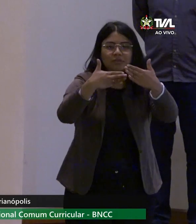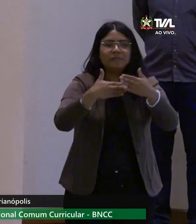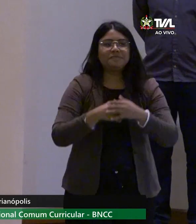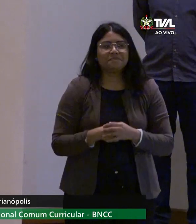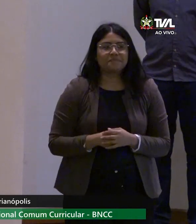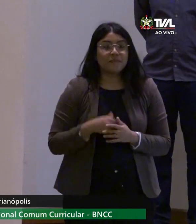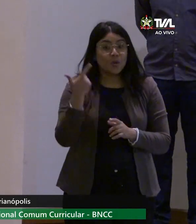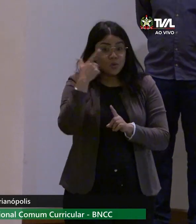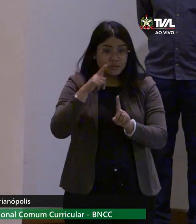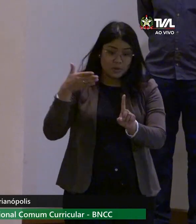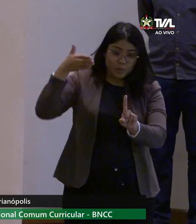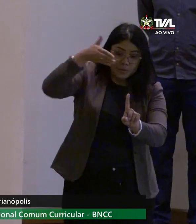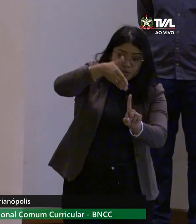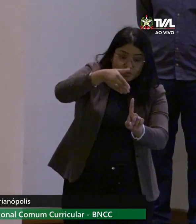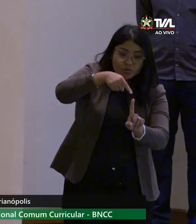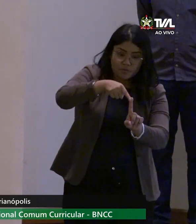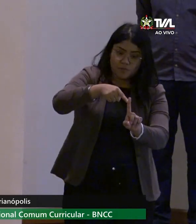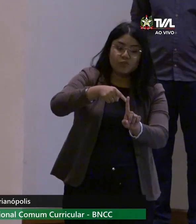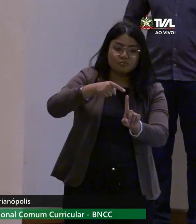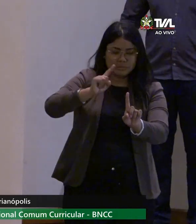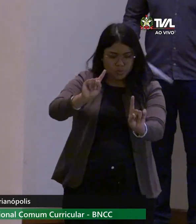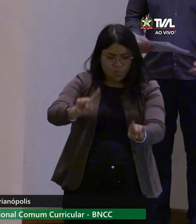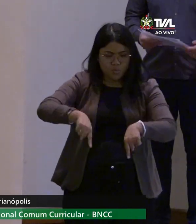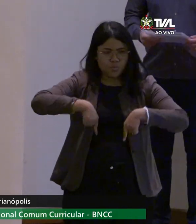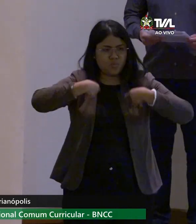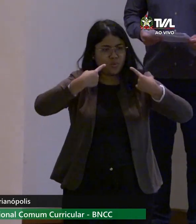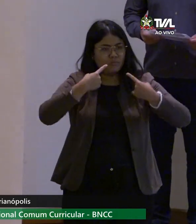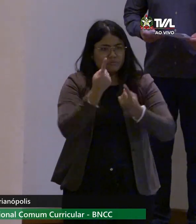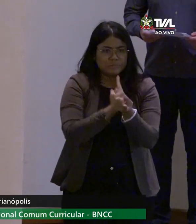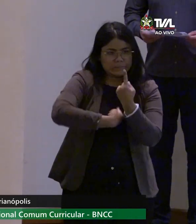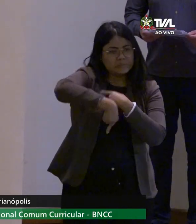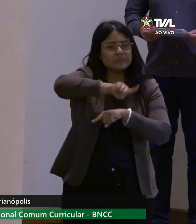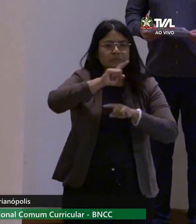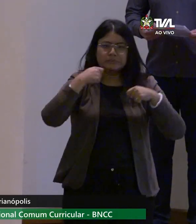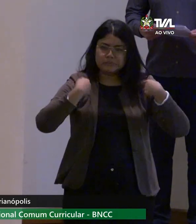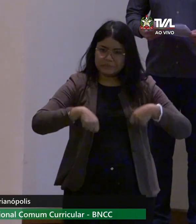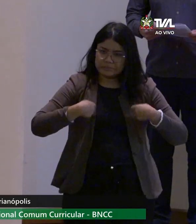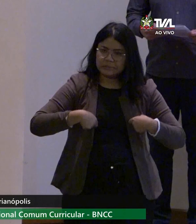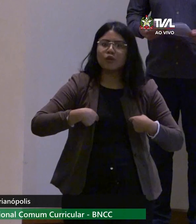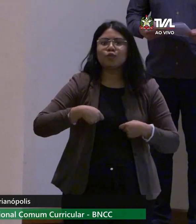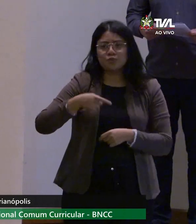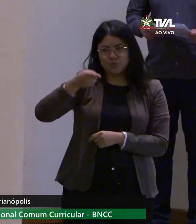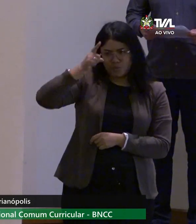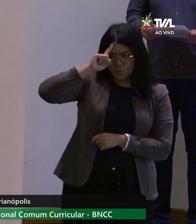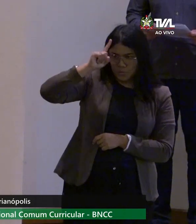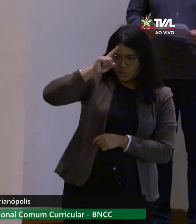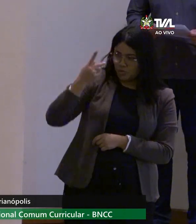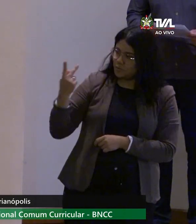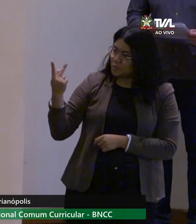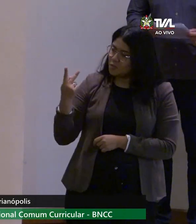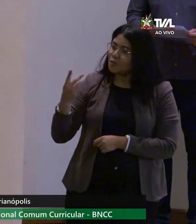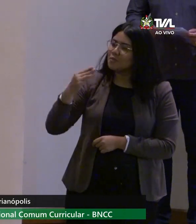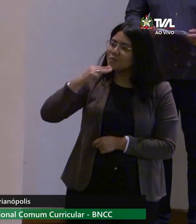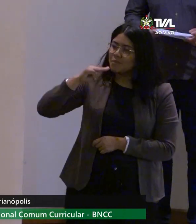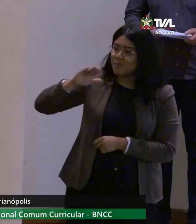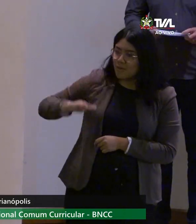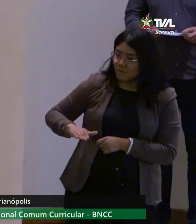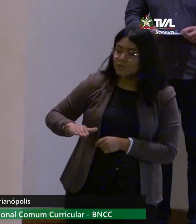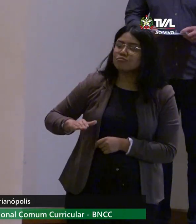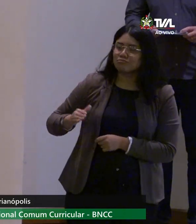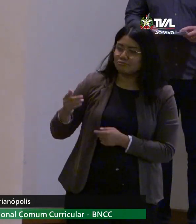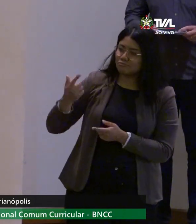atingiu um patamar Nós temos que nos desafiar a superar esses patamares que a gente faz todo dia sei que eu sou Maurício em cansado